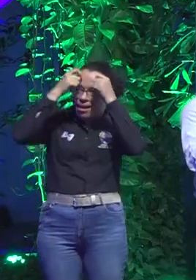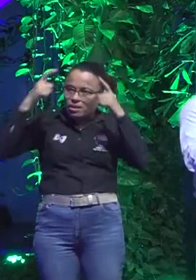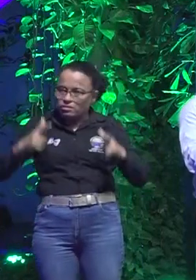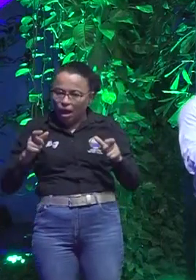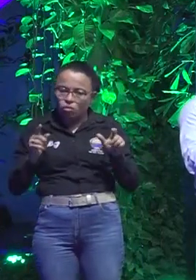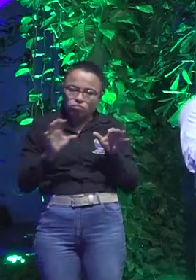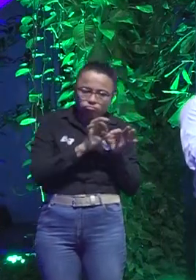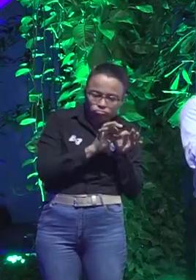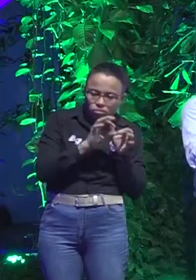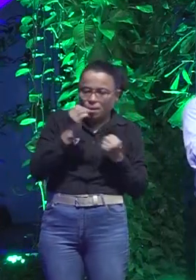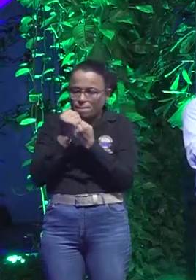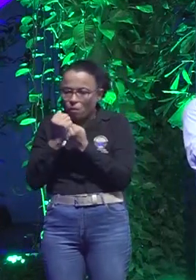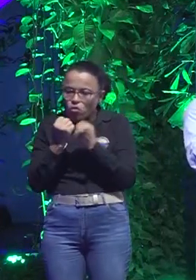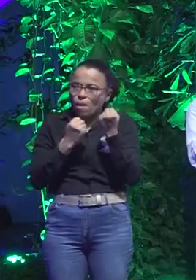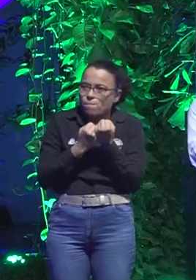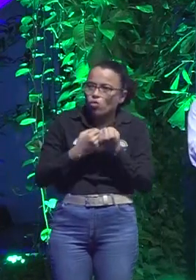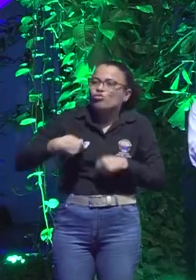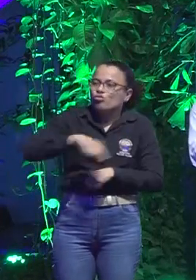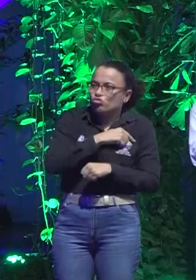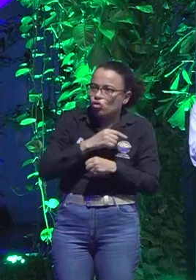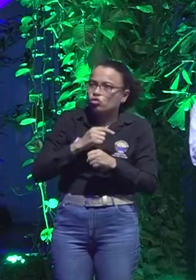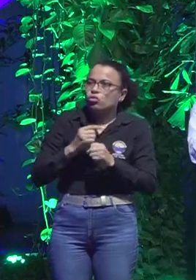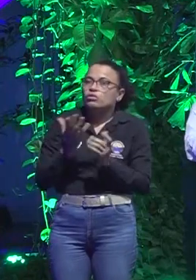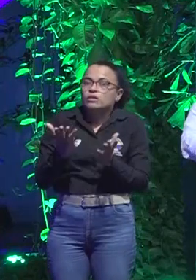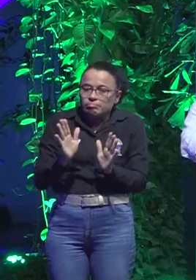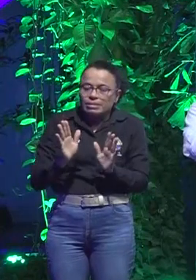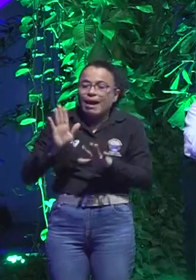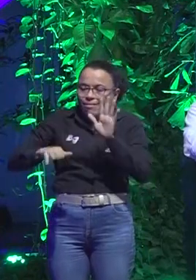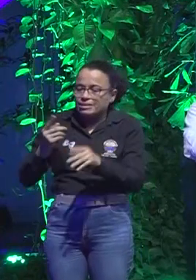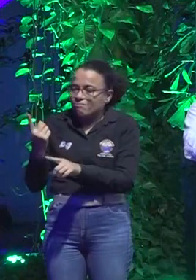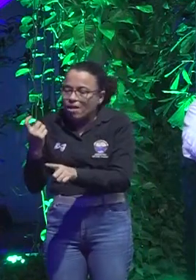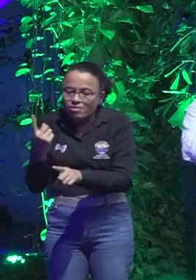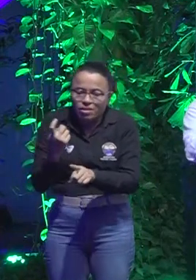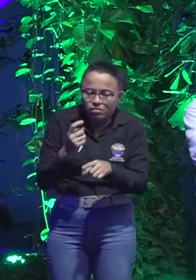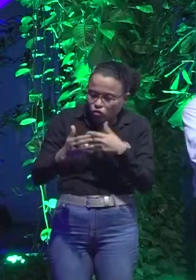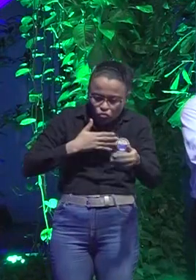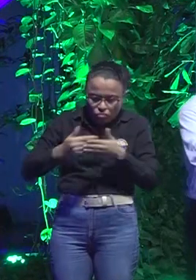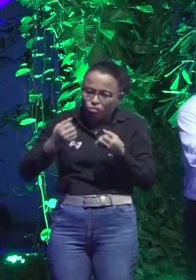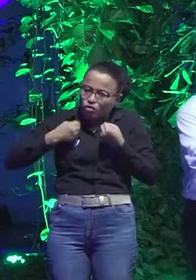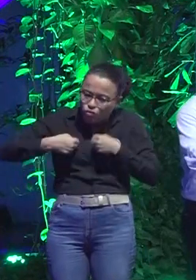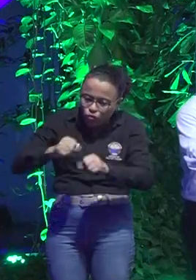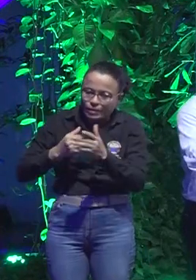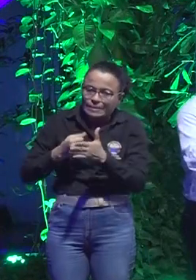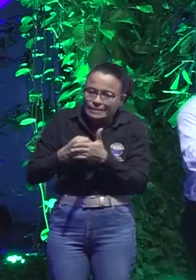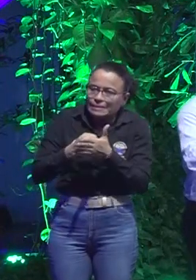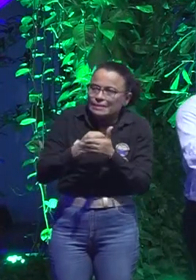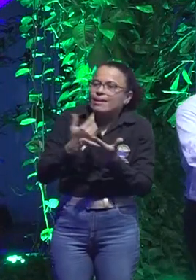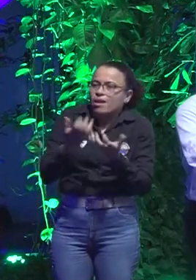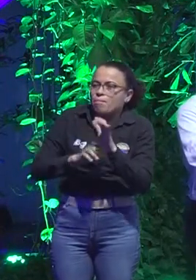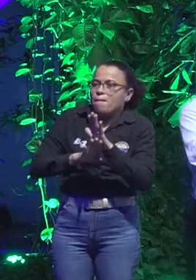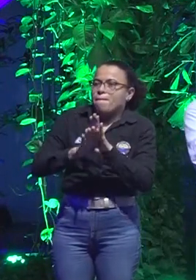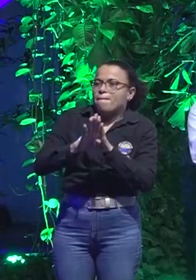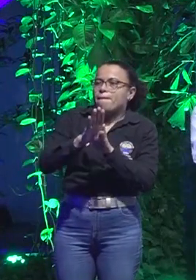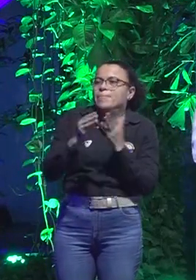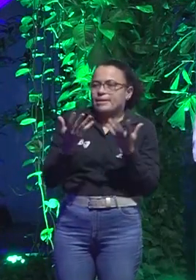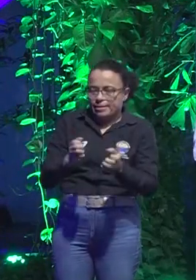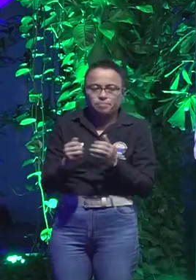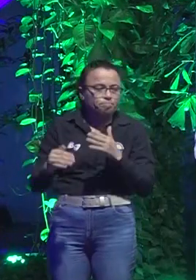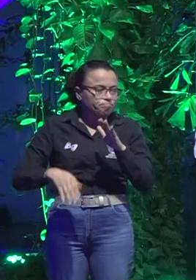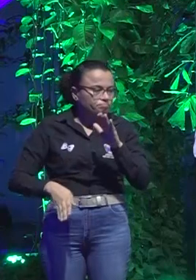trabajando y hemos hecho cosas significativas a pesar de. Nunca nos detenemos y siempre estamos tratando de avanzar.